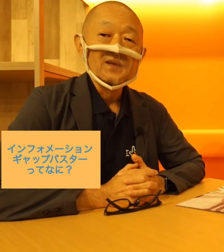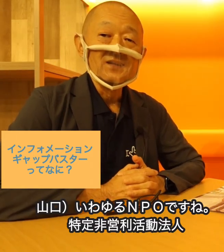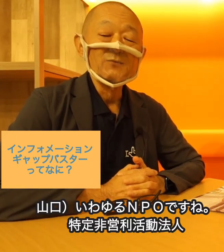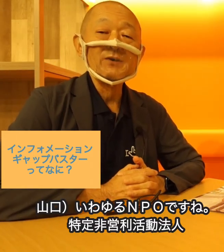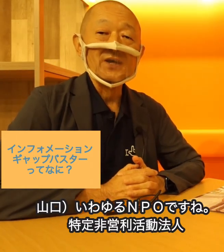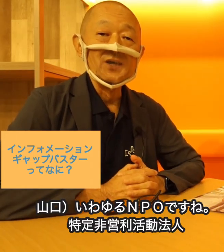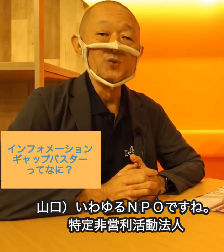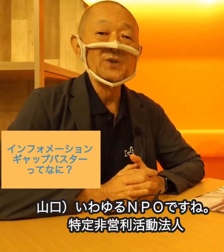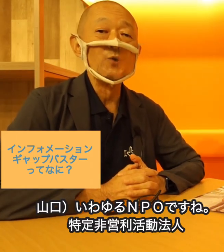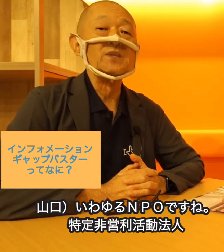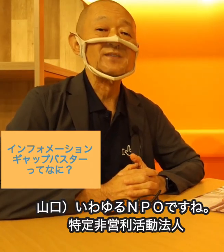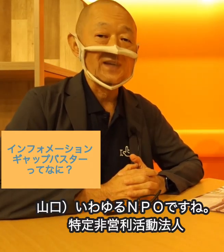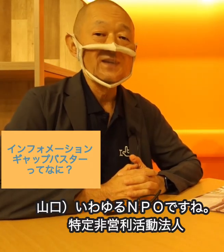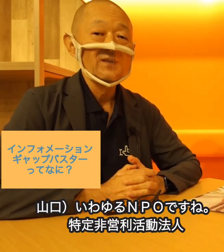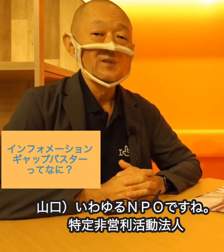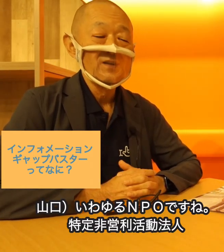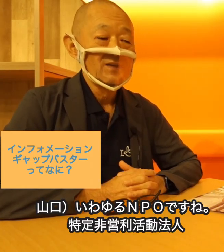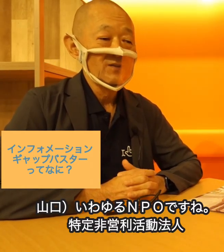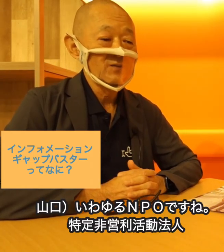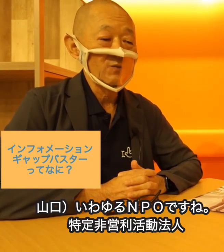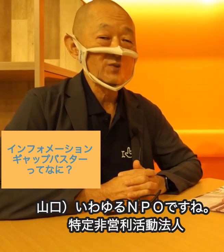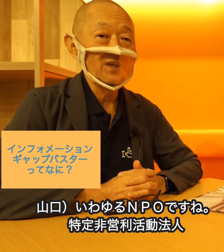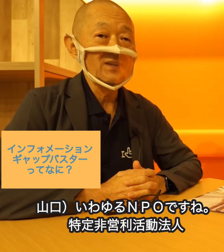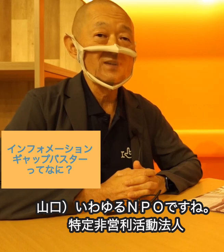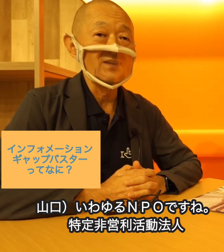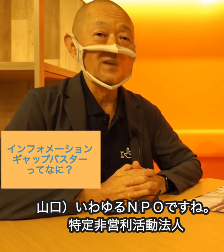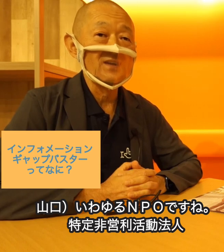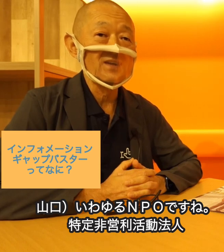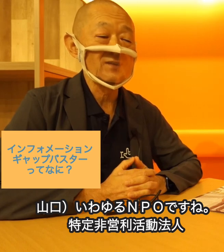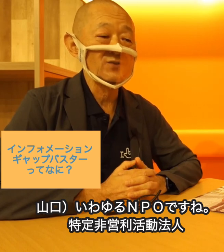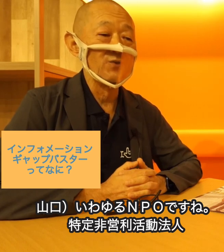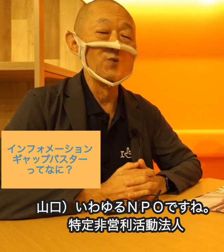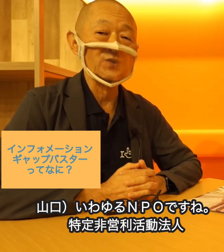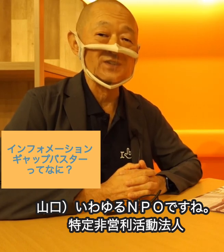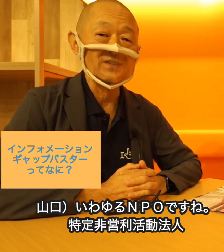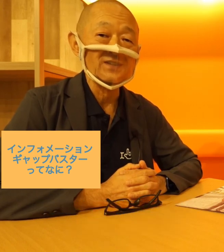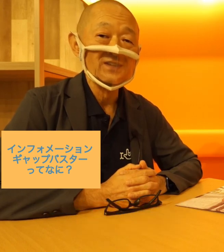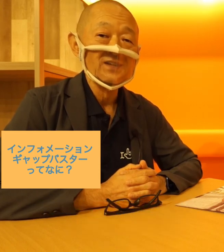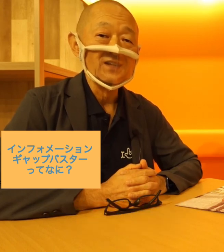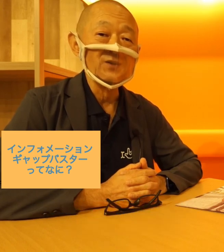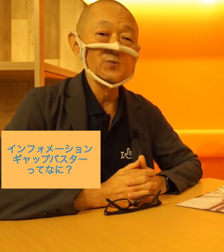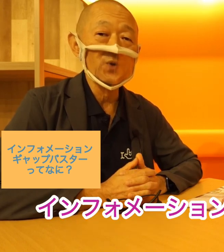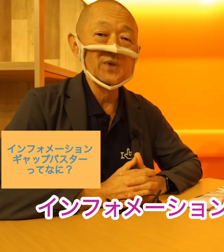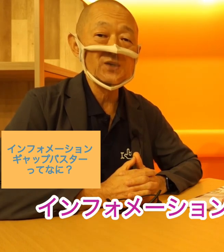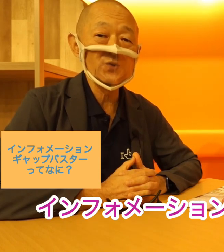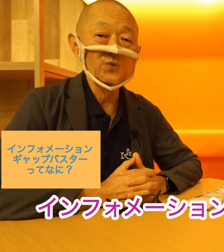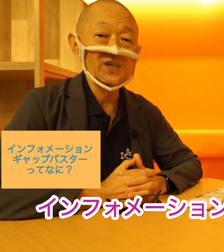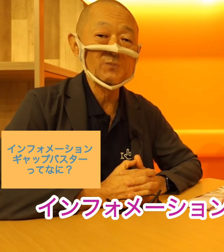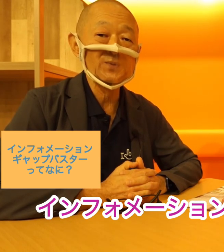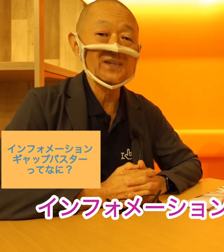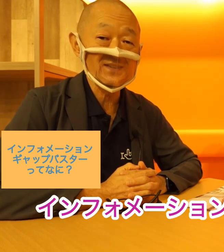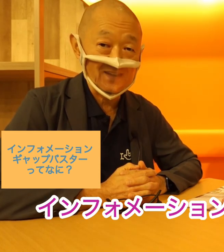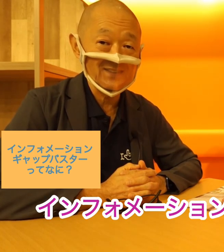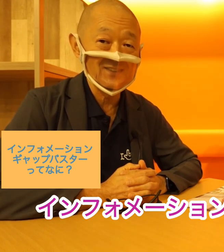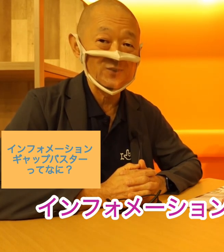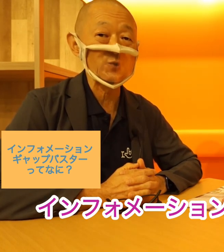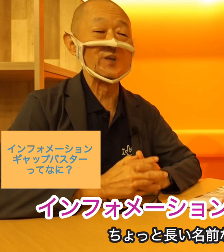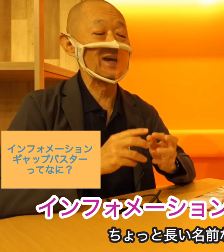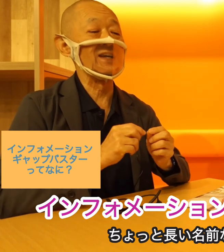いわゆる NPO ですね、特定非営利活動法人、インフォメーションギャップバスターっていうちょっと長い名